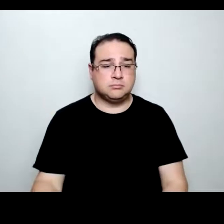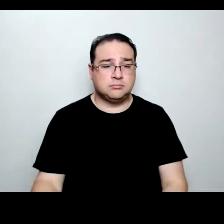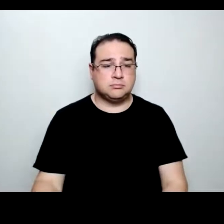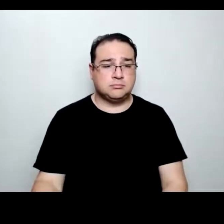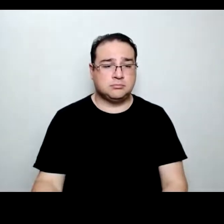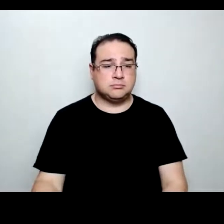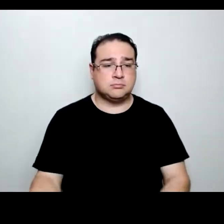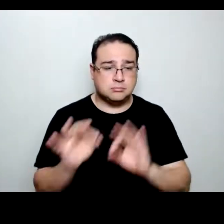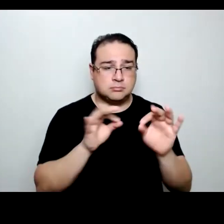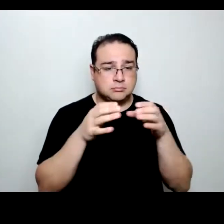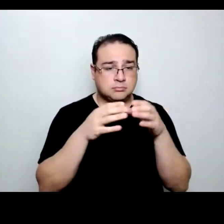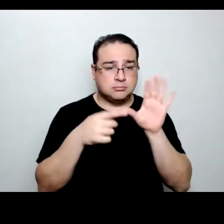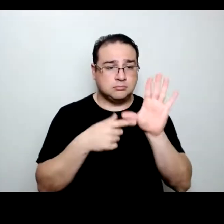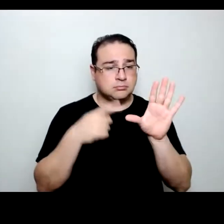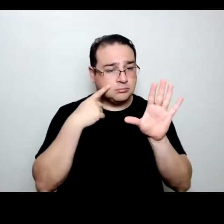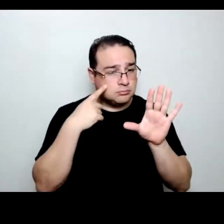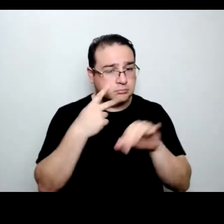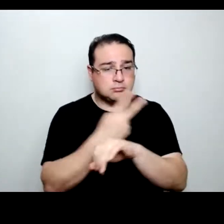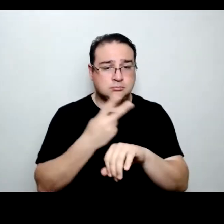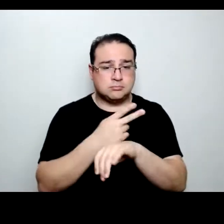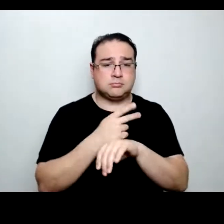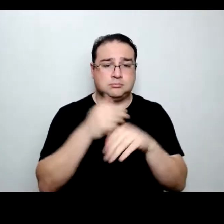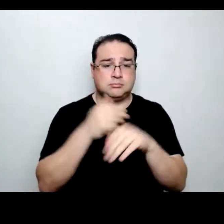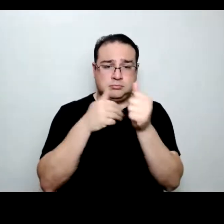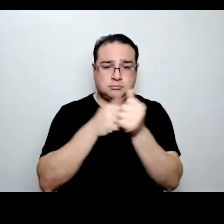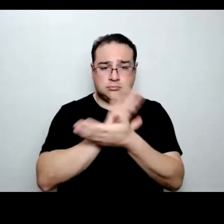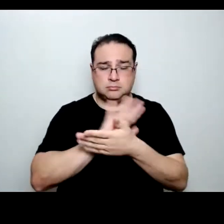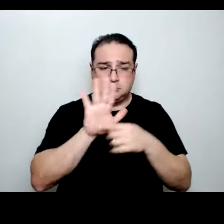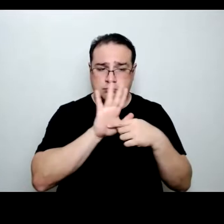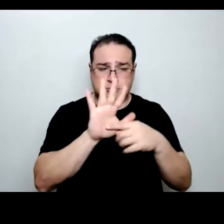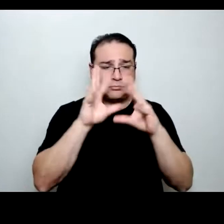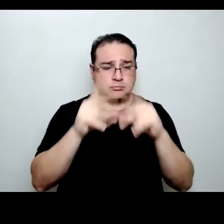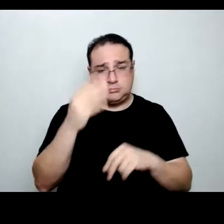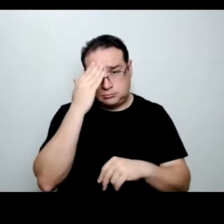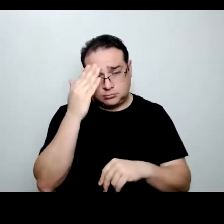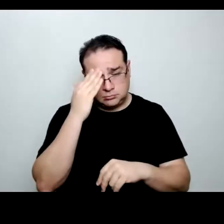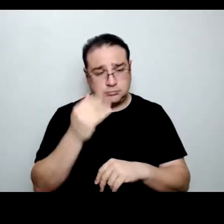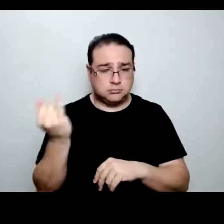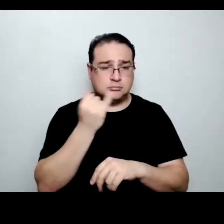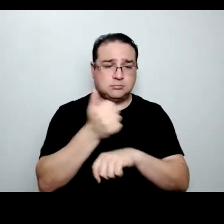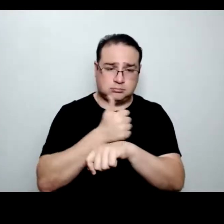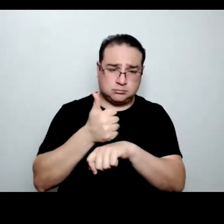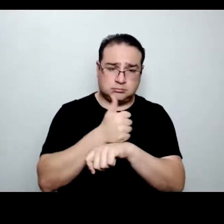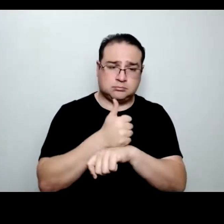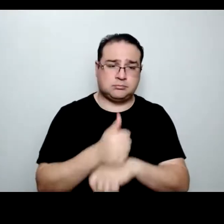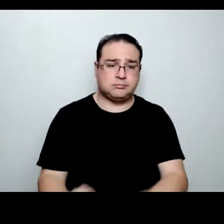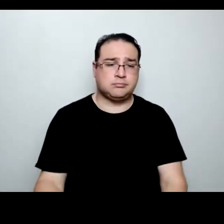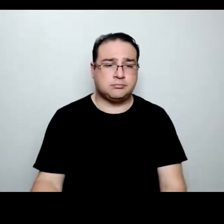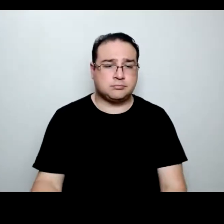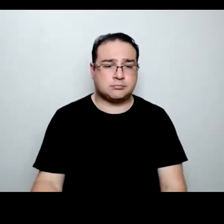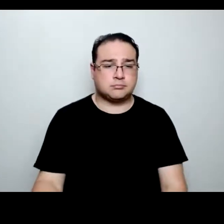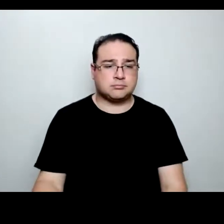organização missionária, né? Eles não escondem também. É uma organização missionária super profissional da